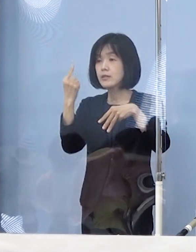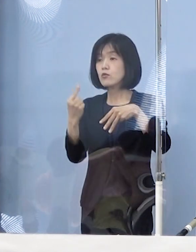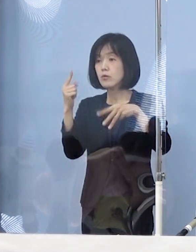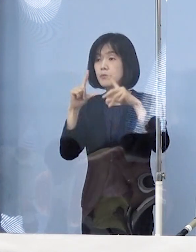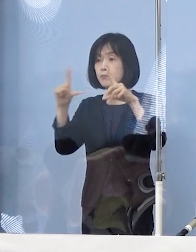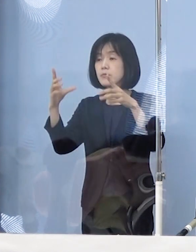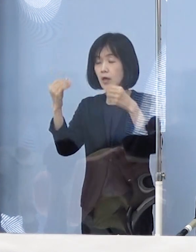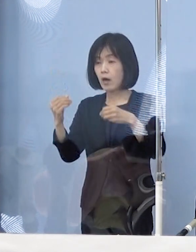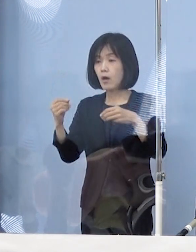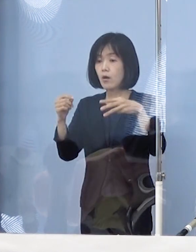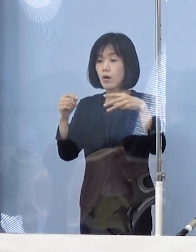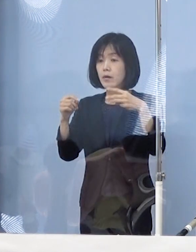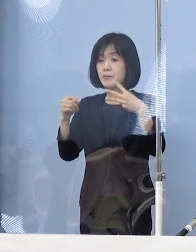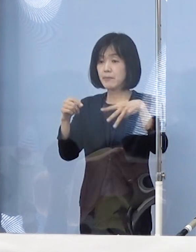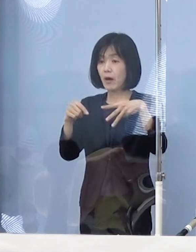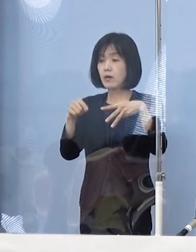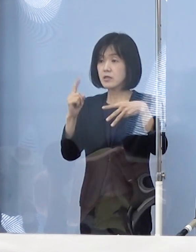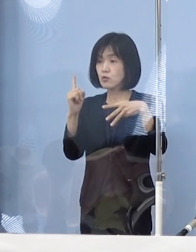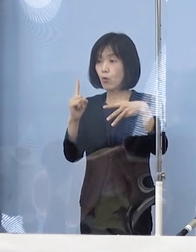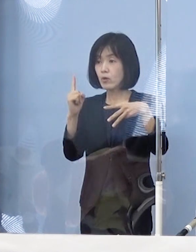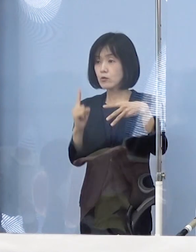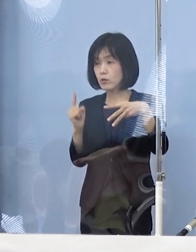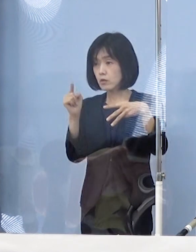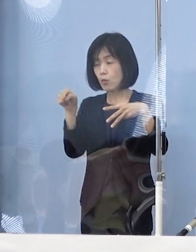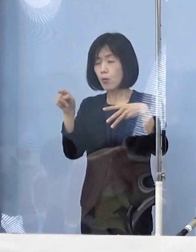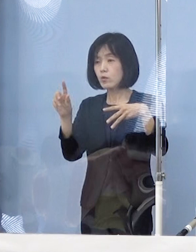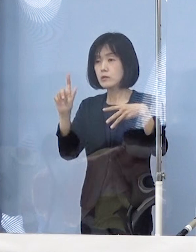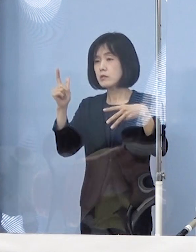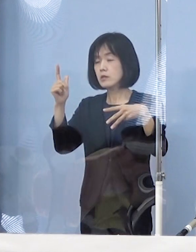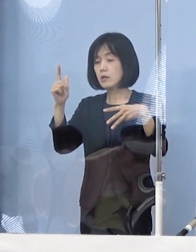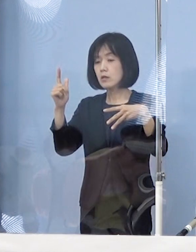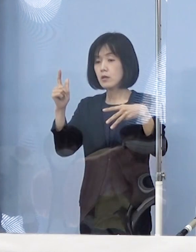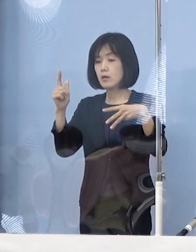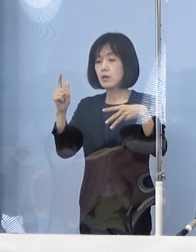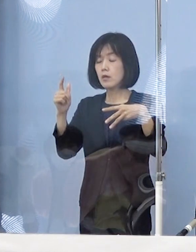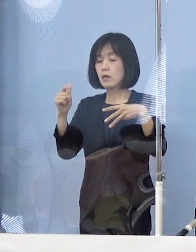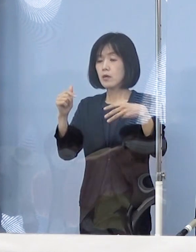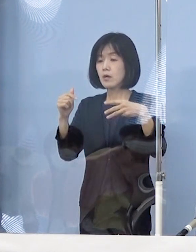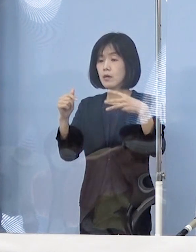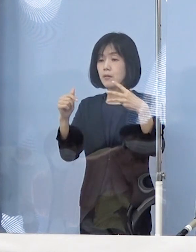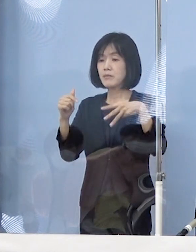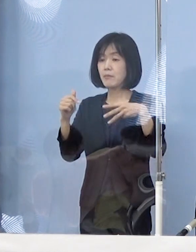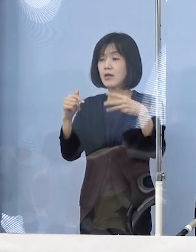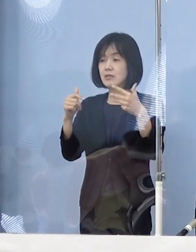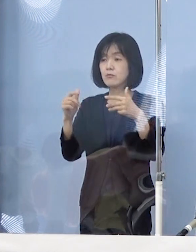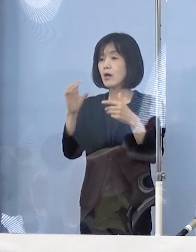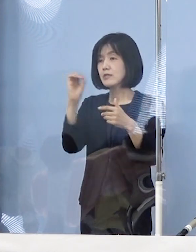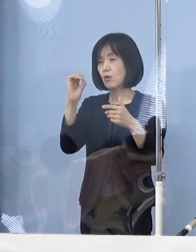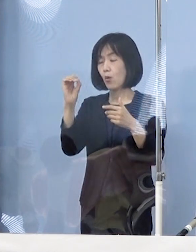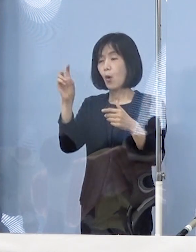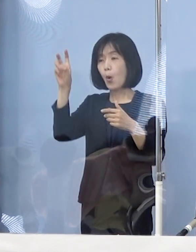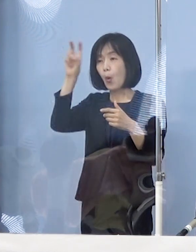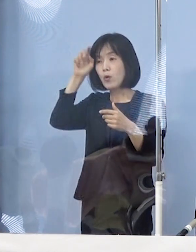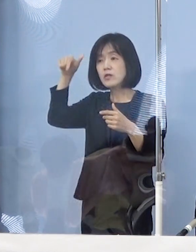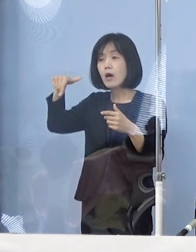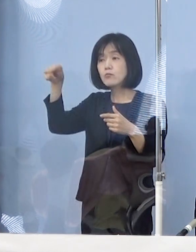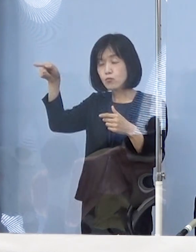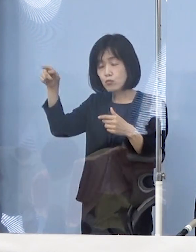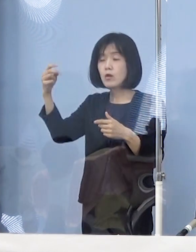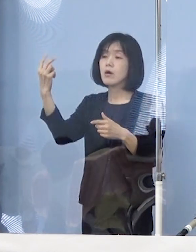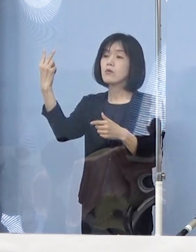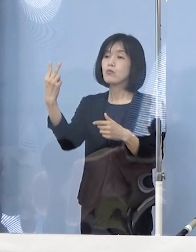ですが、そちら美馬市1名ではなくて、こちら美馬市の方はいらっしゃらずに大阪府の方が